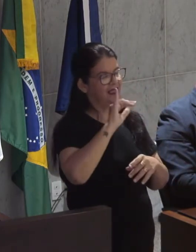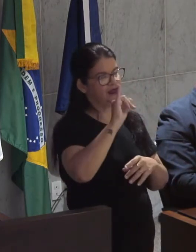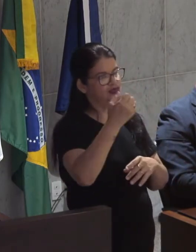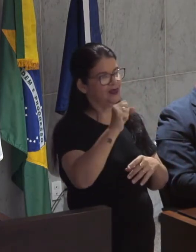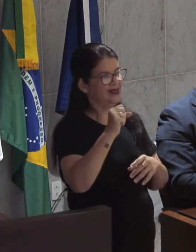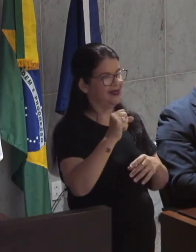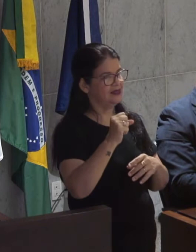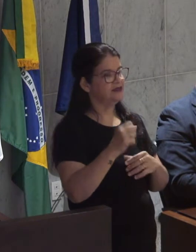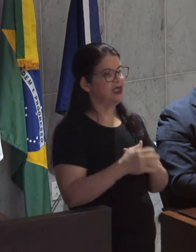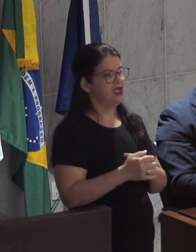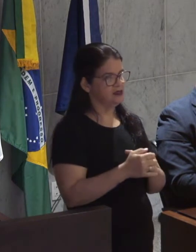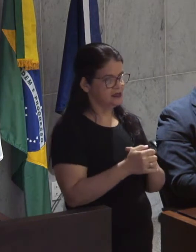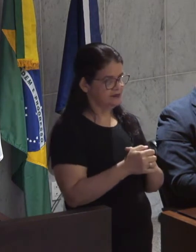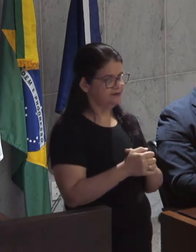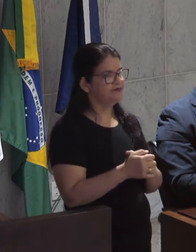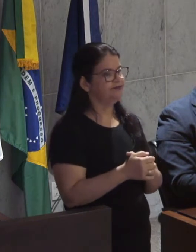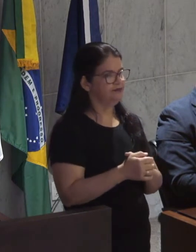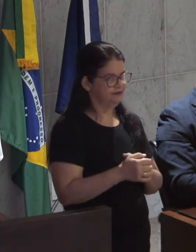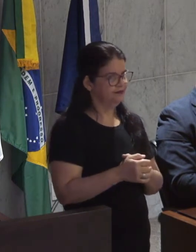INSS.